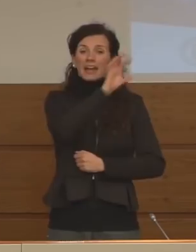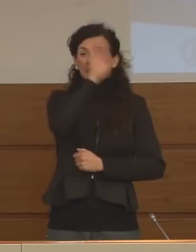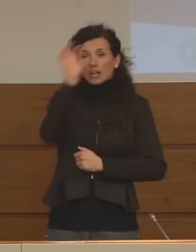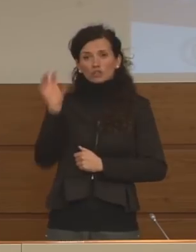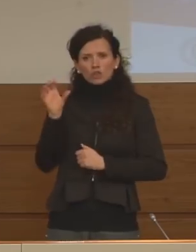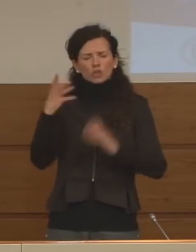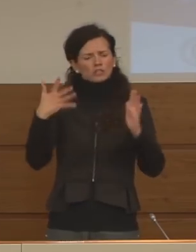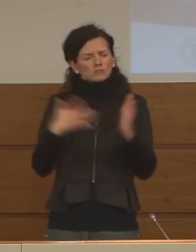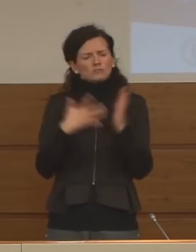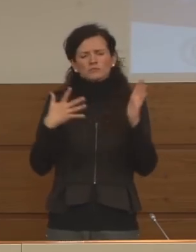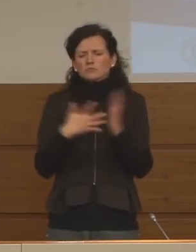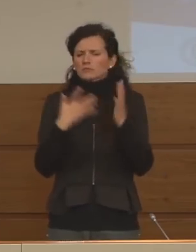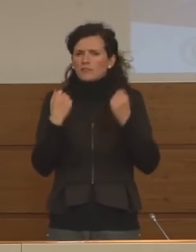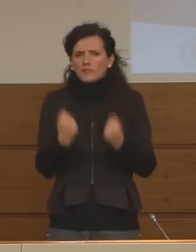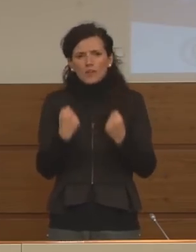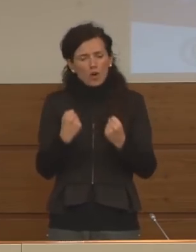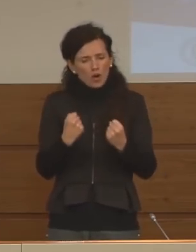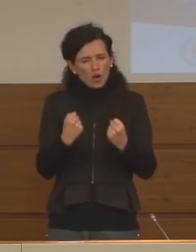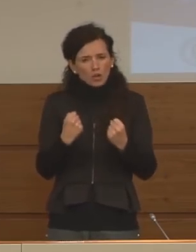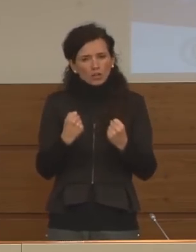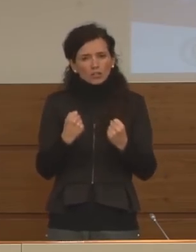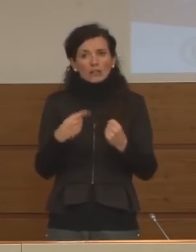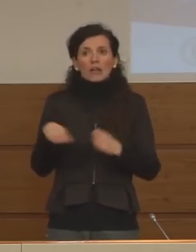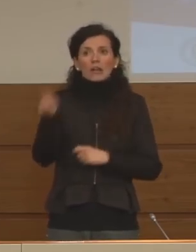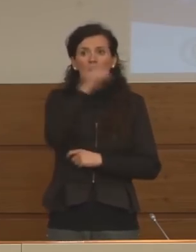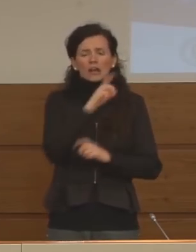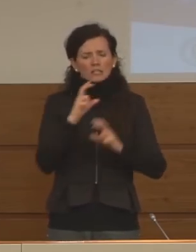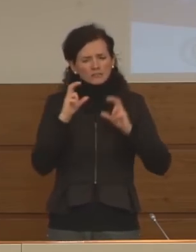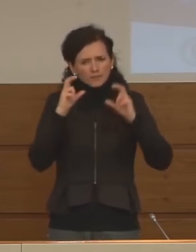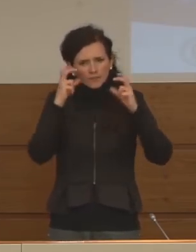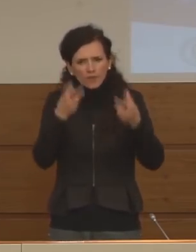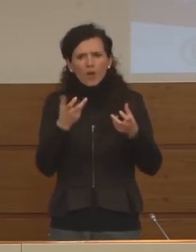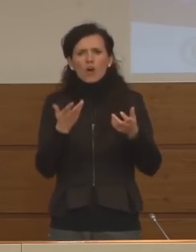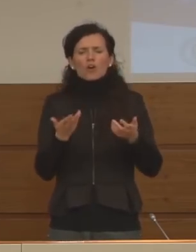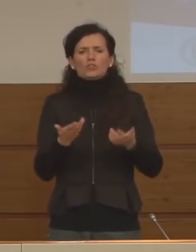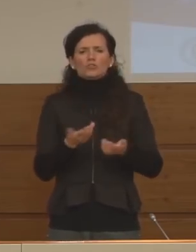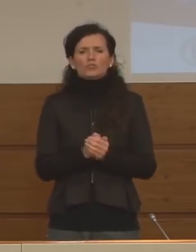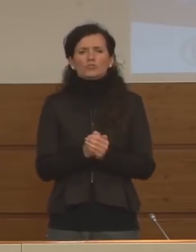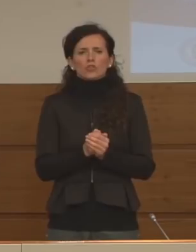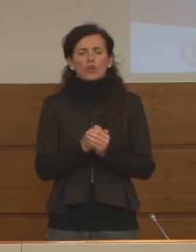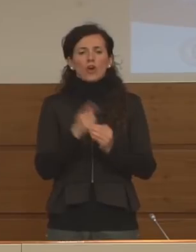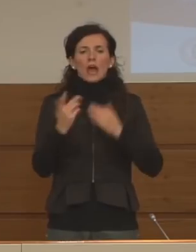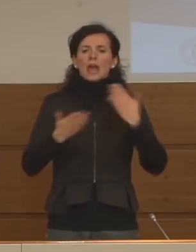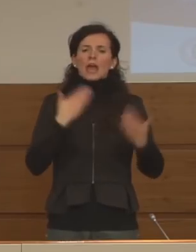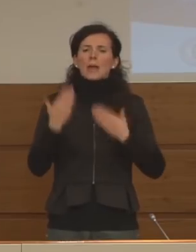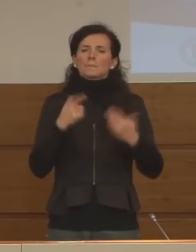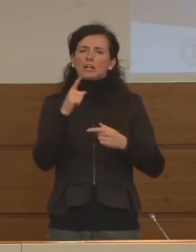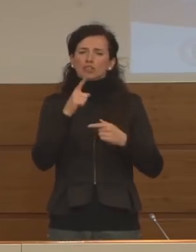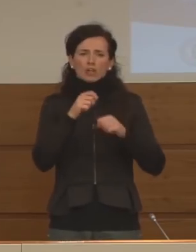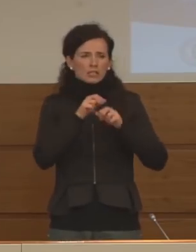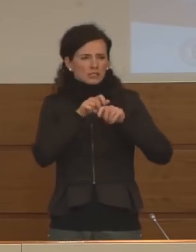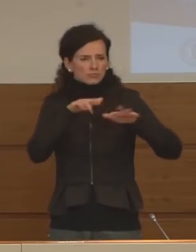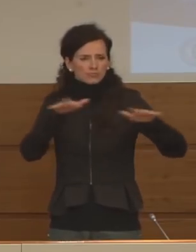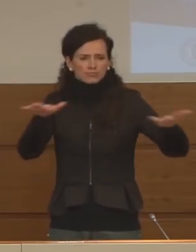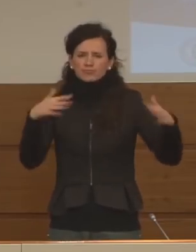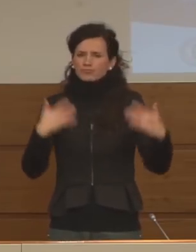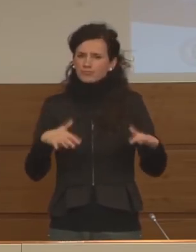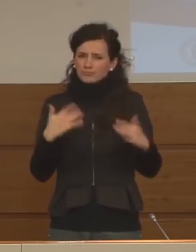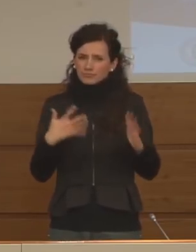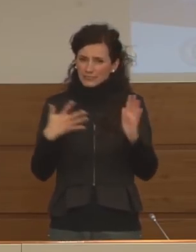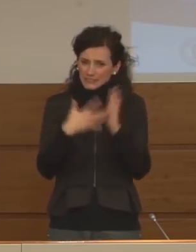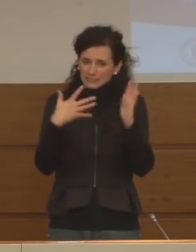difficoltà per vastità della emergenza o per